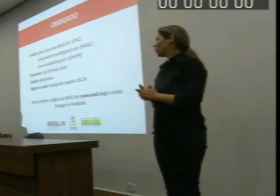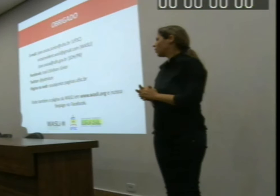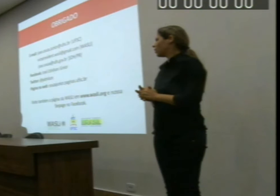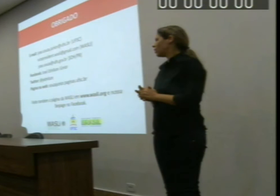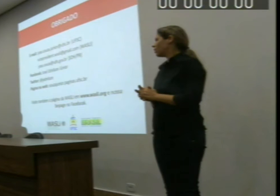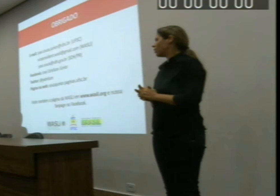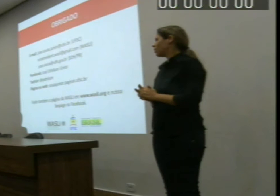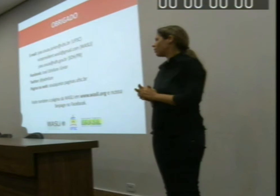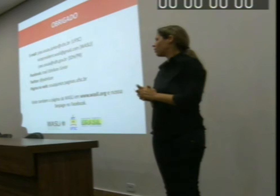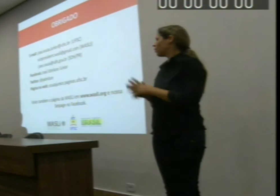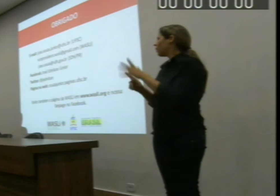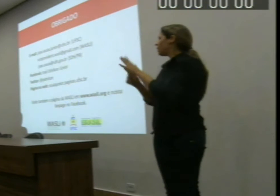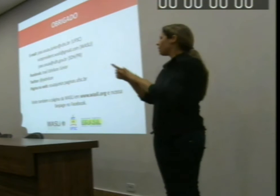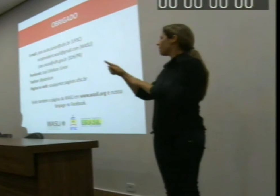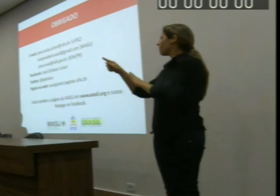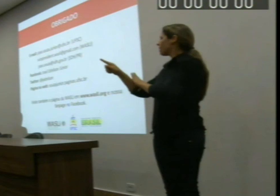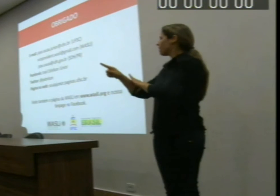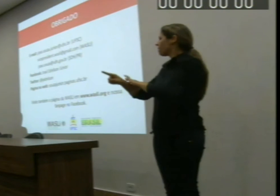uma